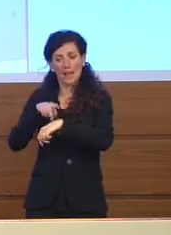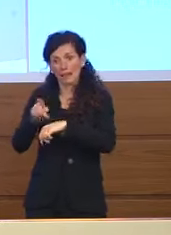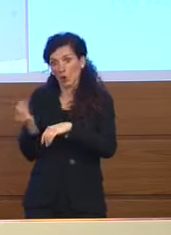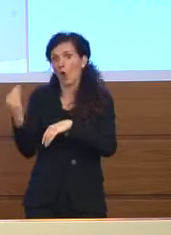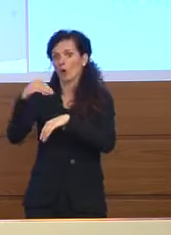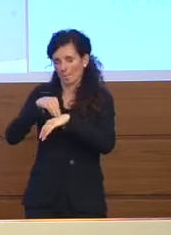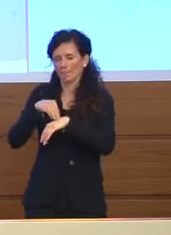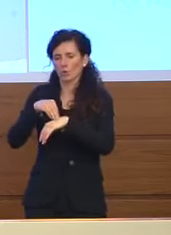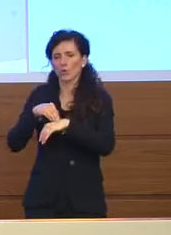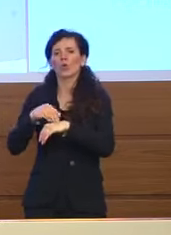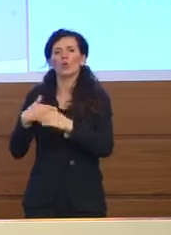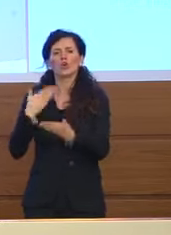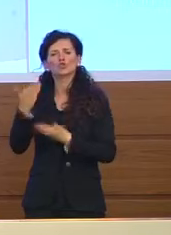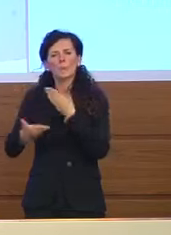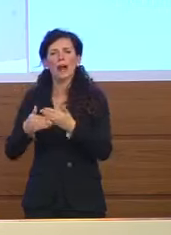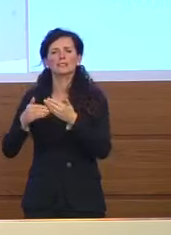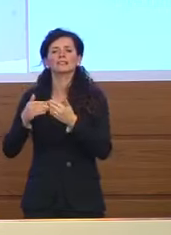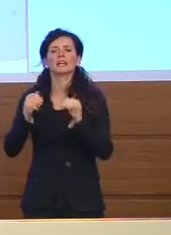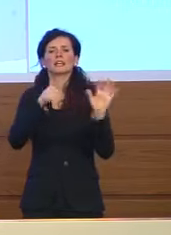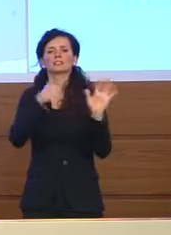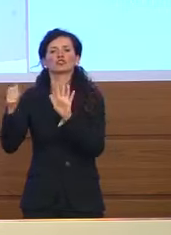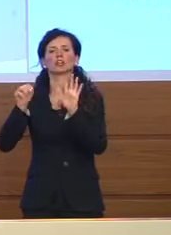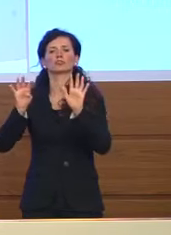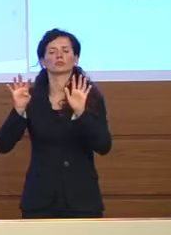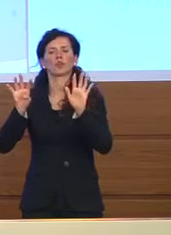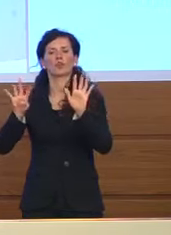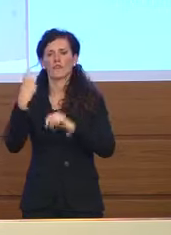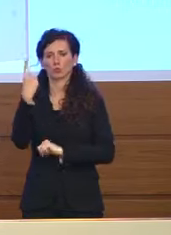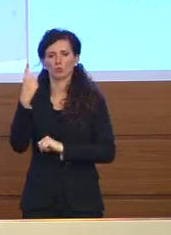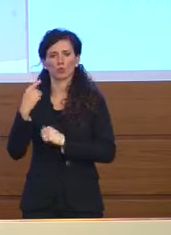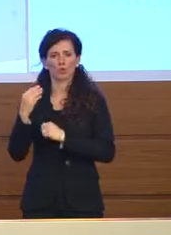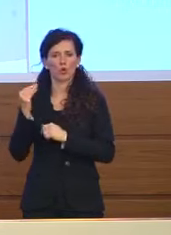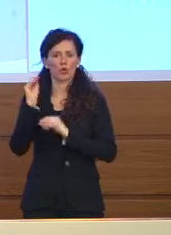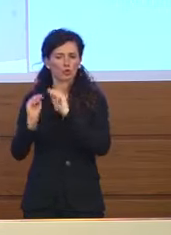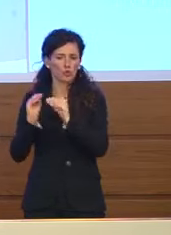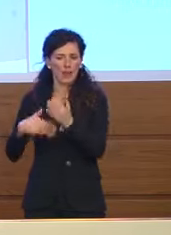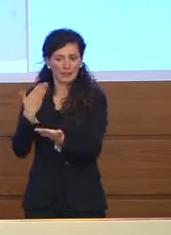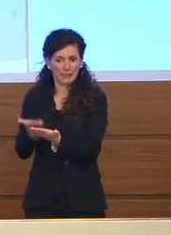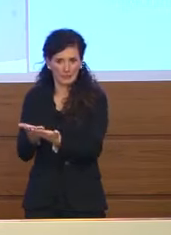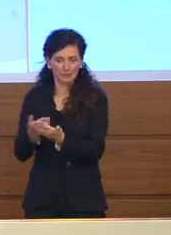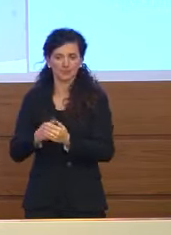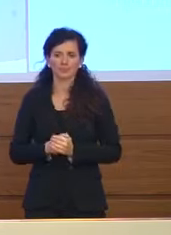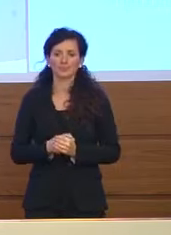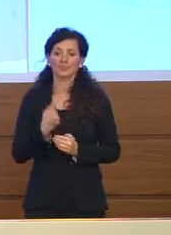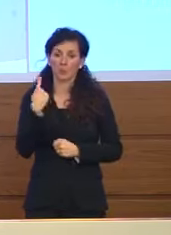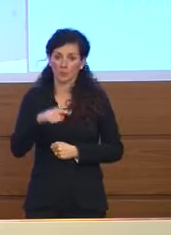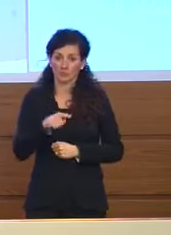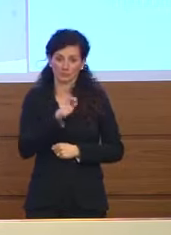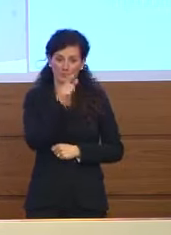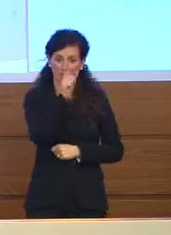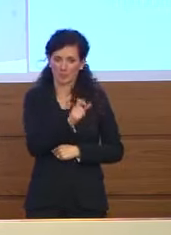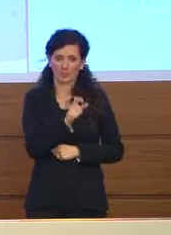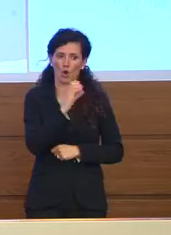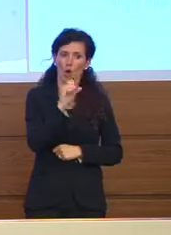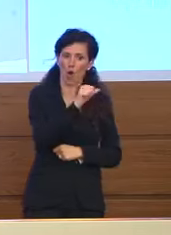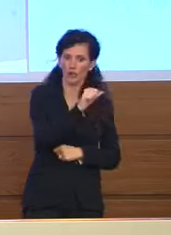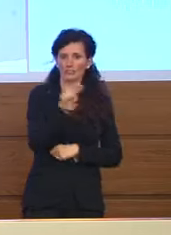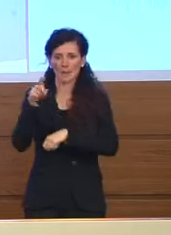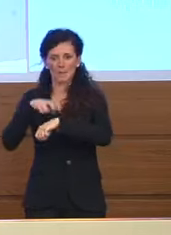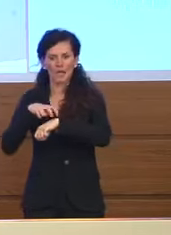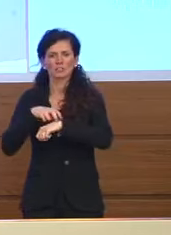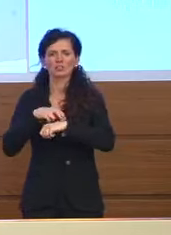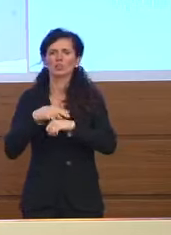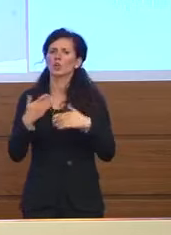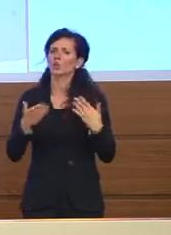691 domande si tratta di personale che avvieremo immediatamente nei luoghi in cui ci